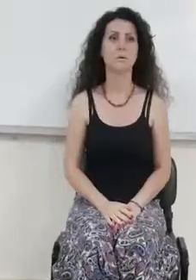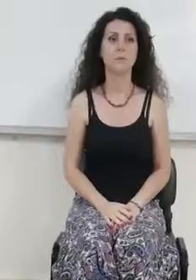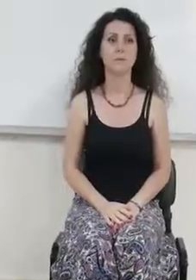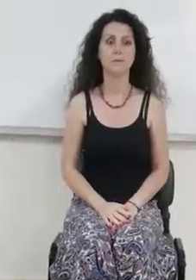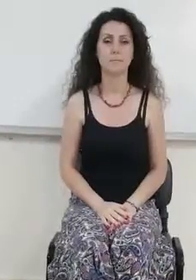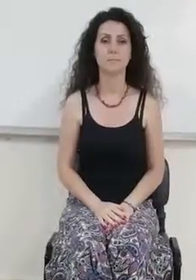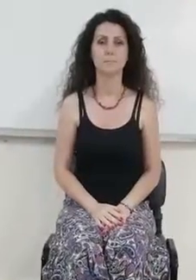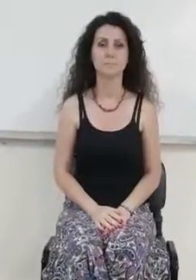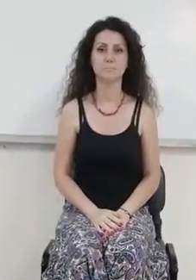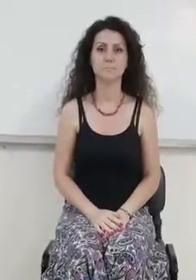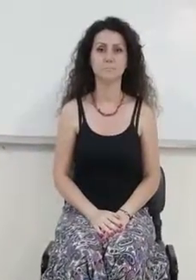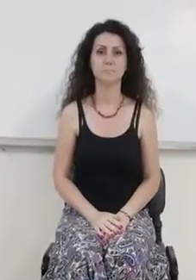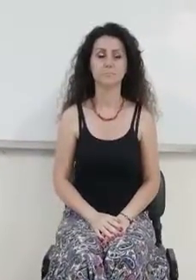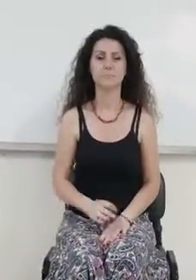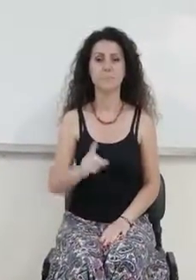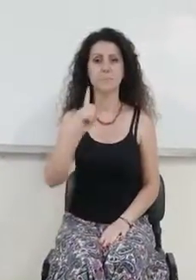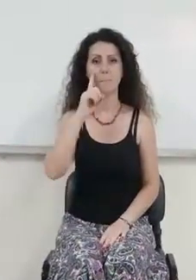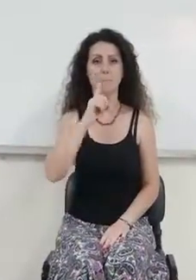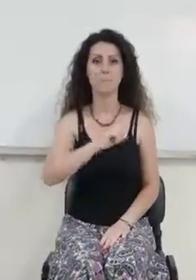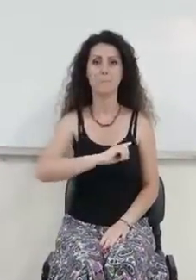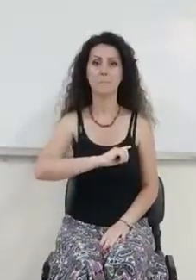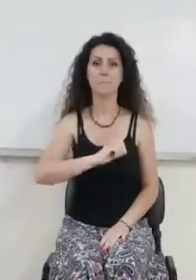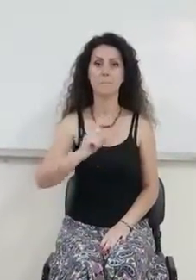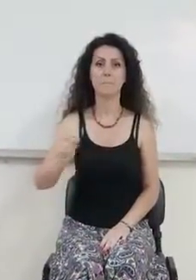Meslekler, Cumhurbaşkanı,